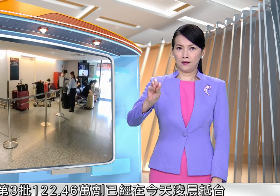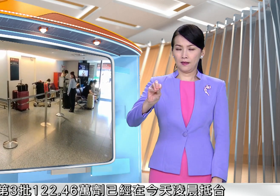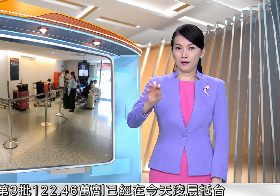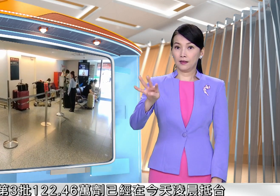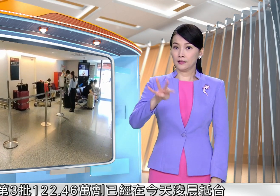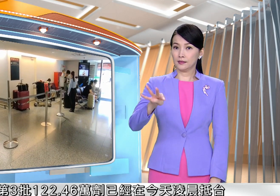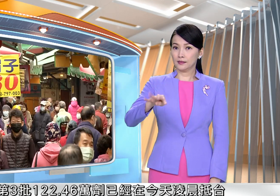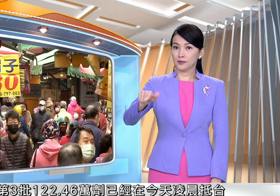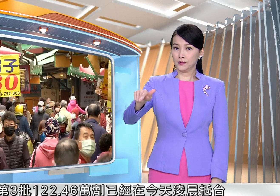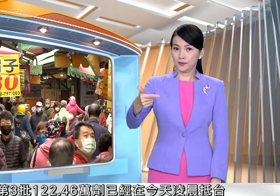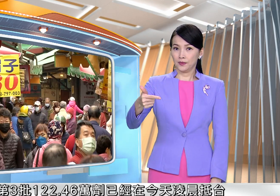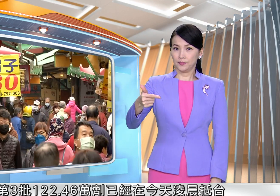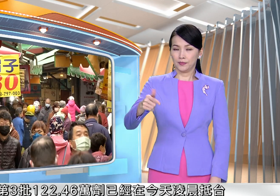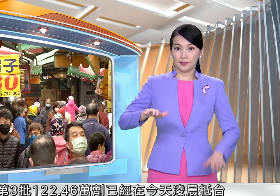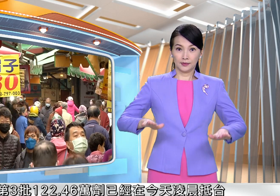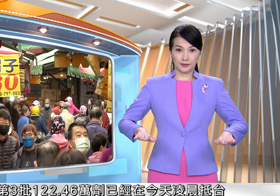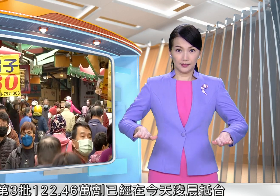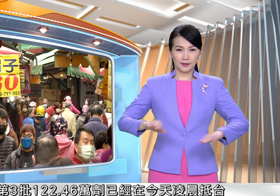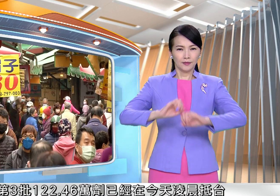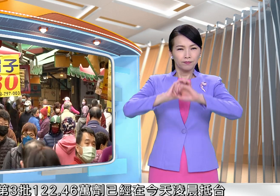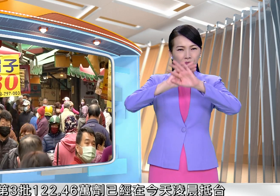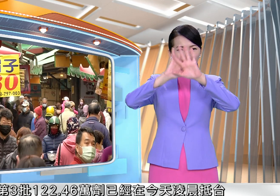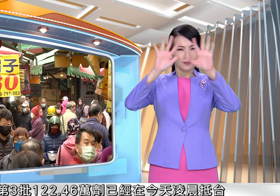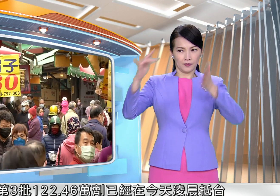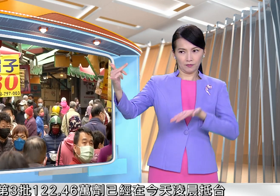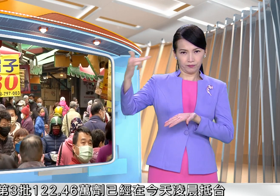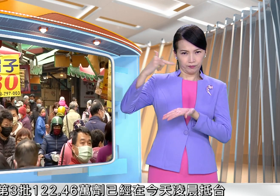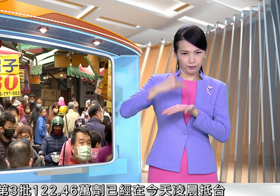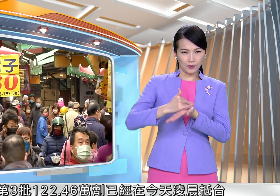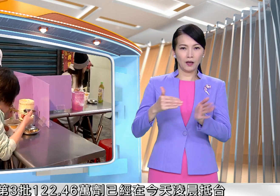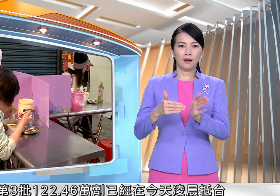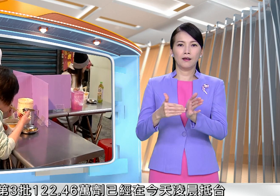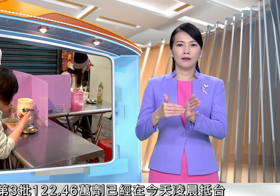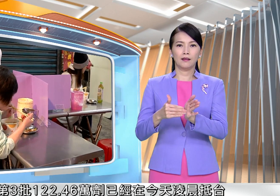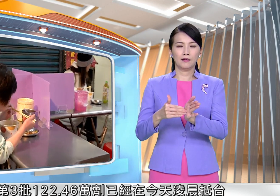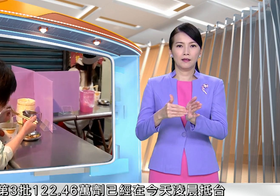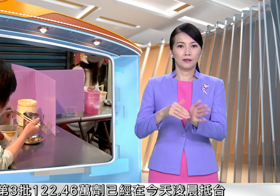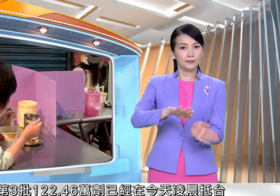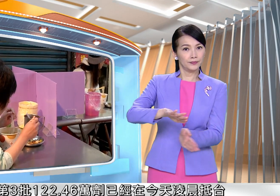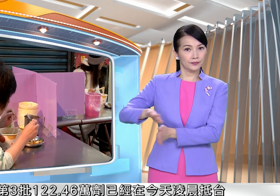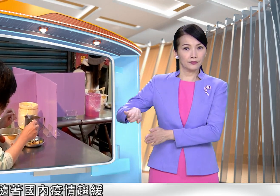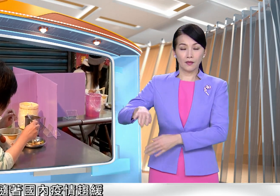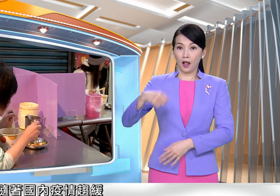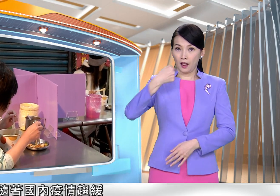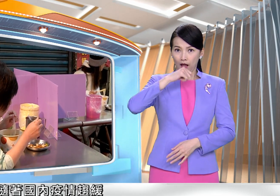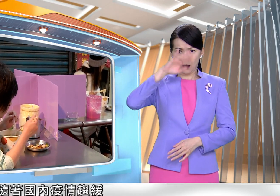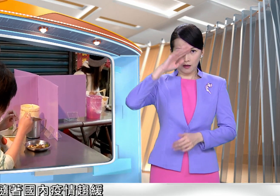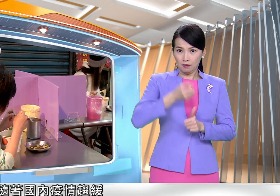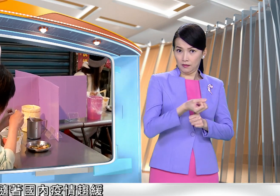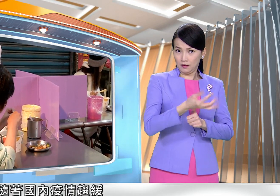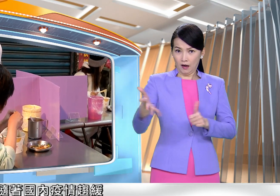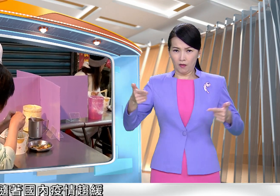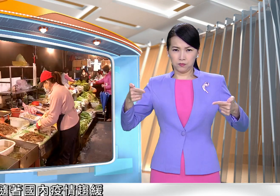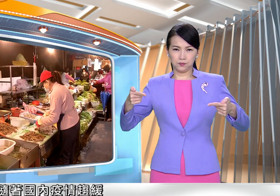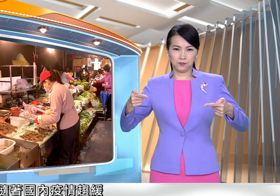122.46万剂，已经在今天凌晨抵台。而随着国内疫情趋缓，从明